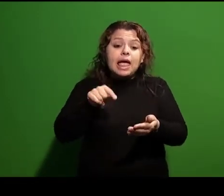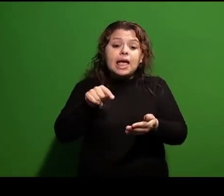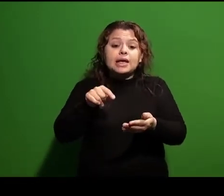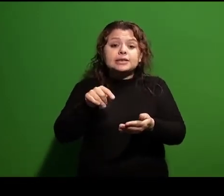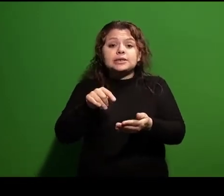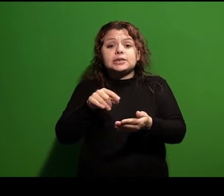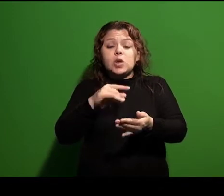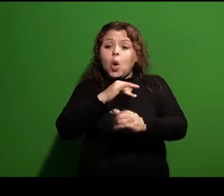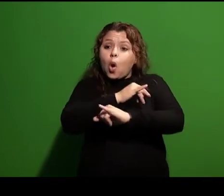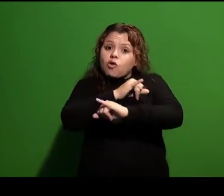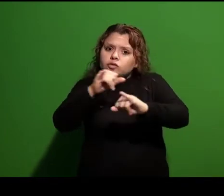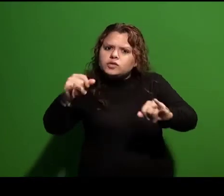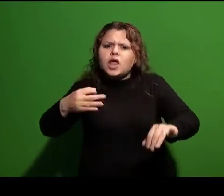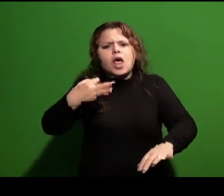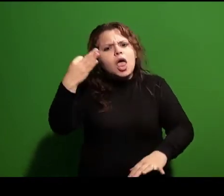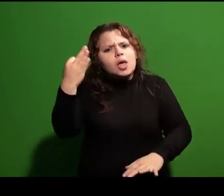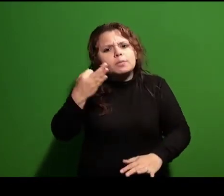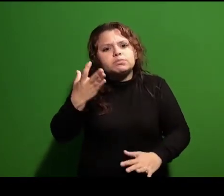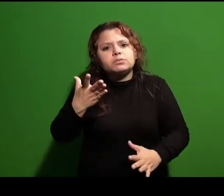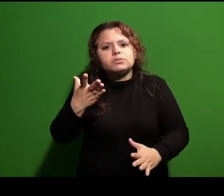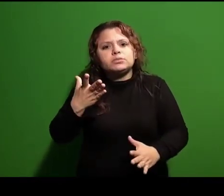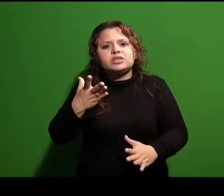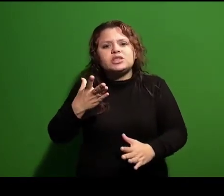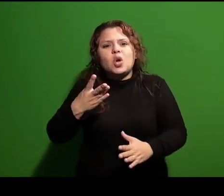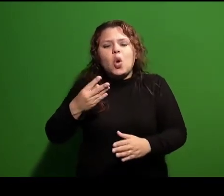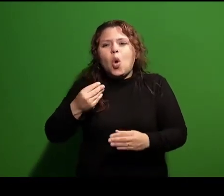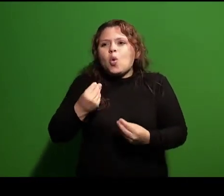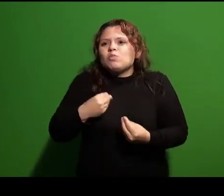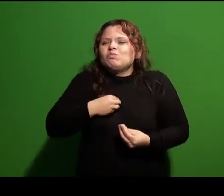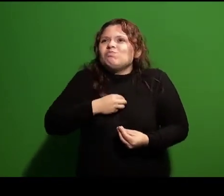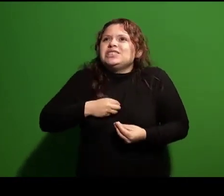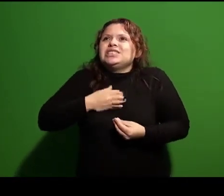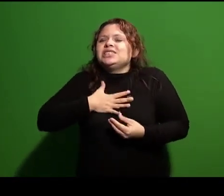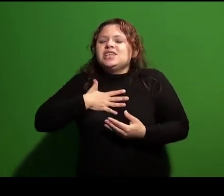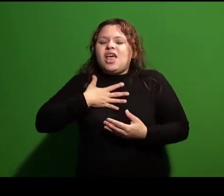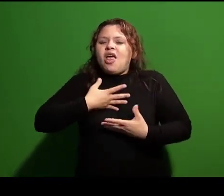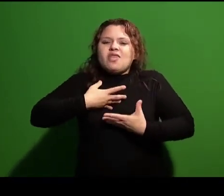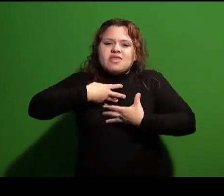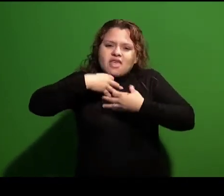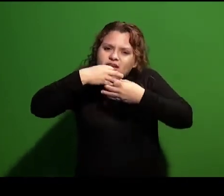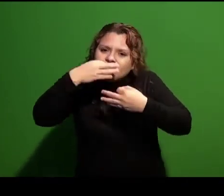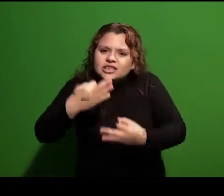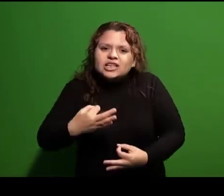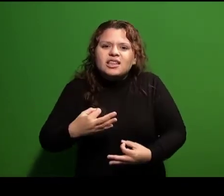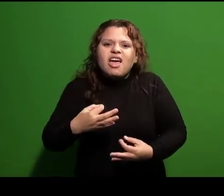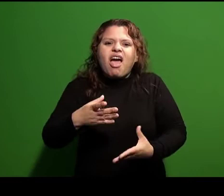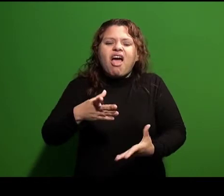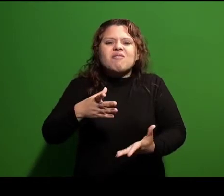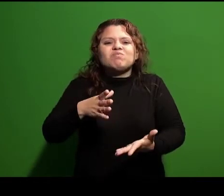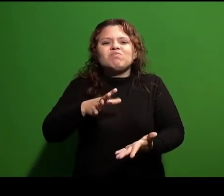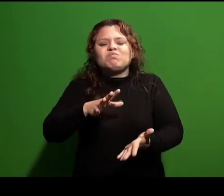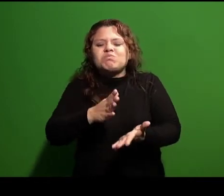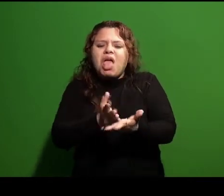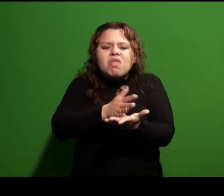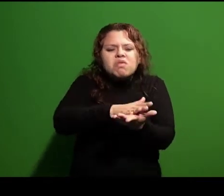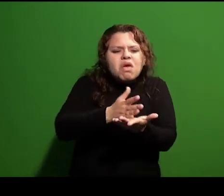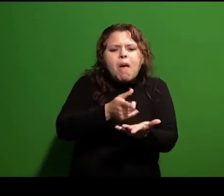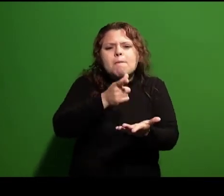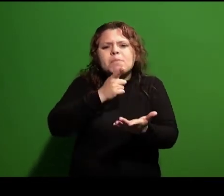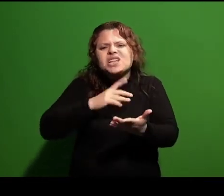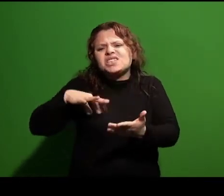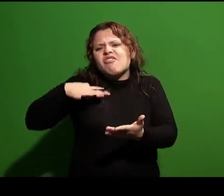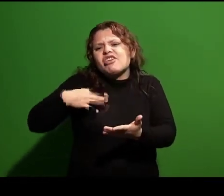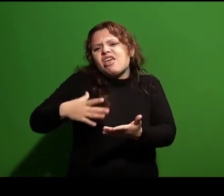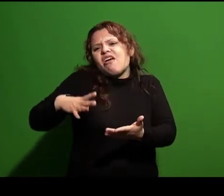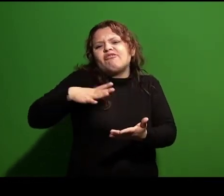una declaración cautivadora. Una experiencia religiosa insípida es una que no tiene vida. Tiene la cáscara